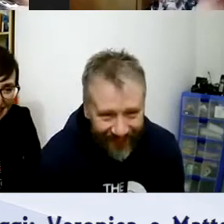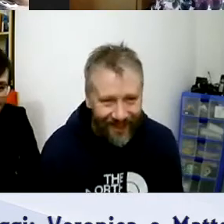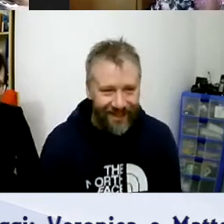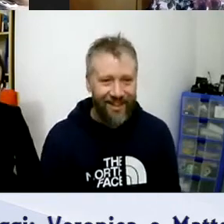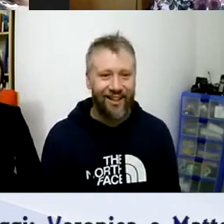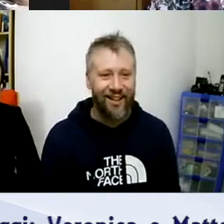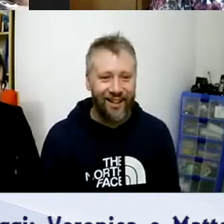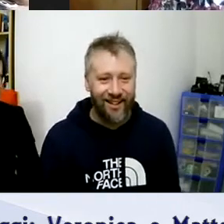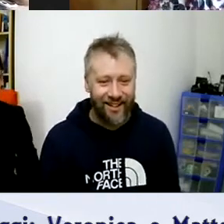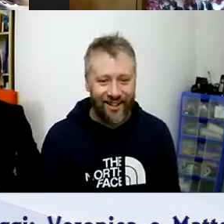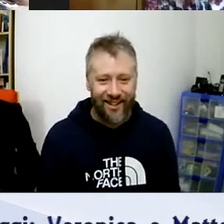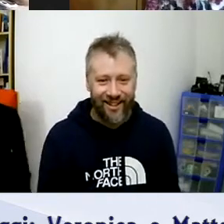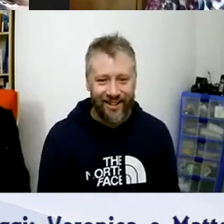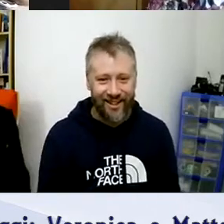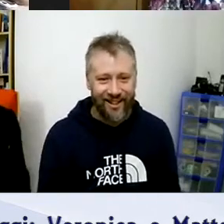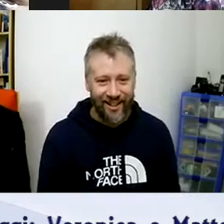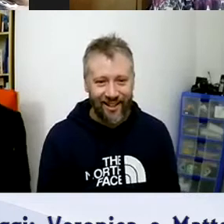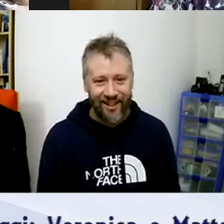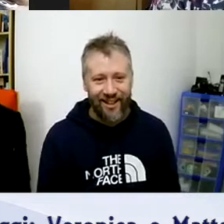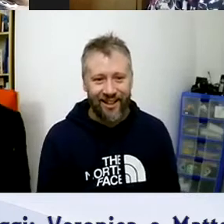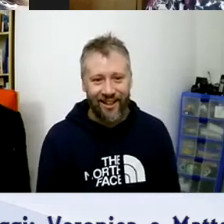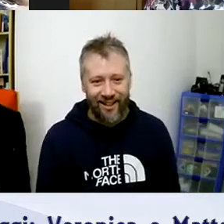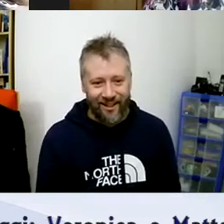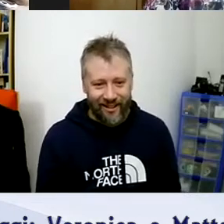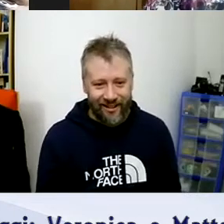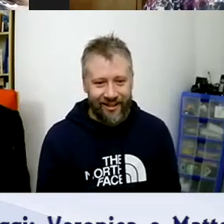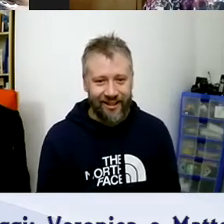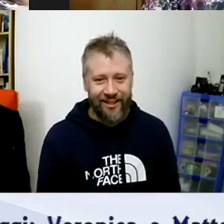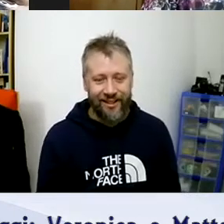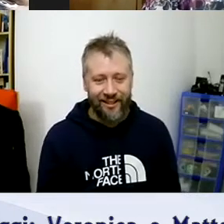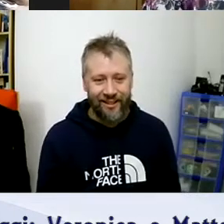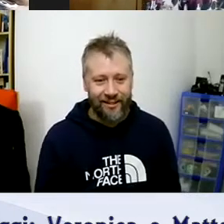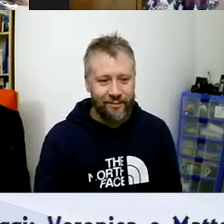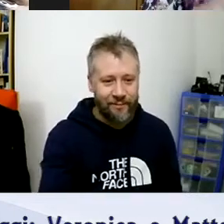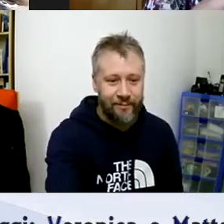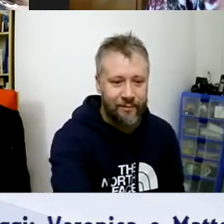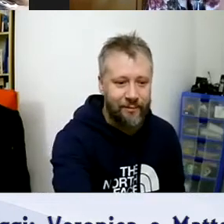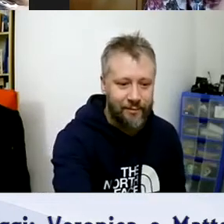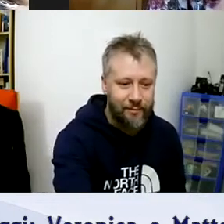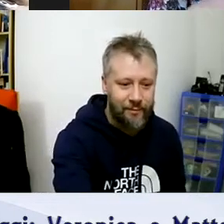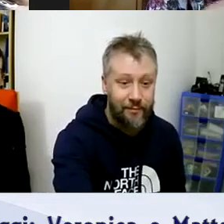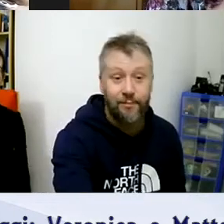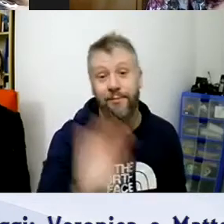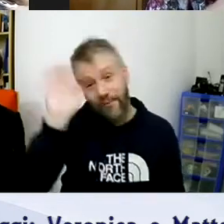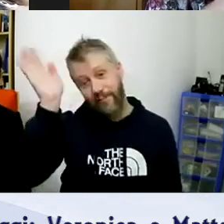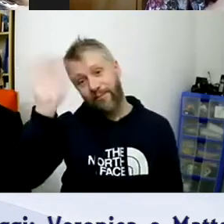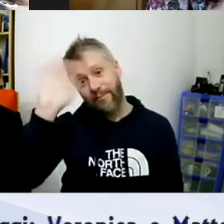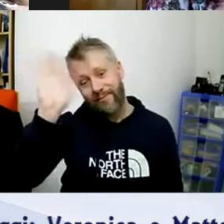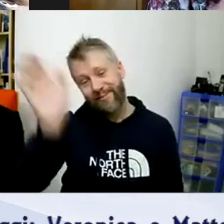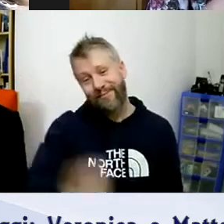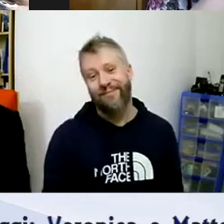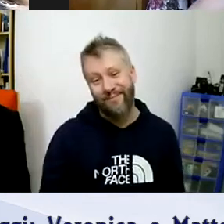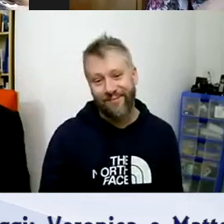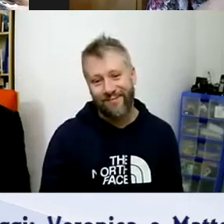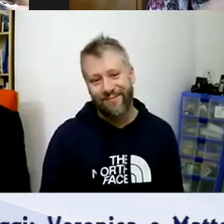più tornata. Spattiamola questa cosa con l'uomo che scappa. Beh, okay. Dai, Matti e Veronica, grazie davvero della vostra presenza, siete